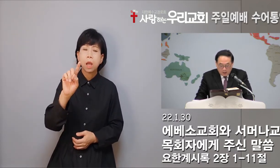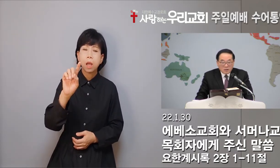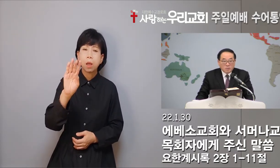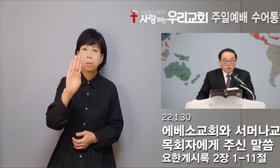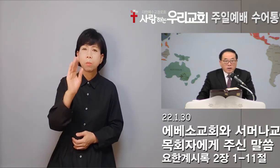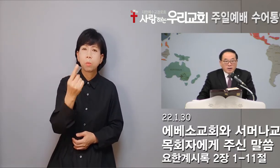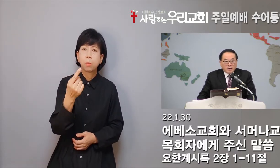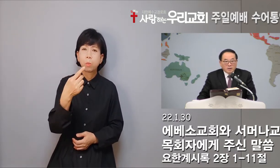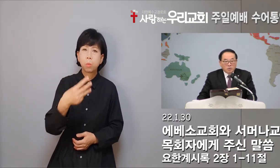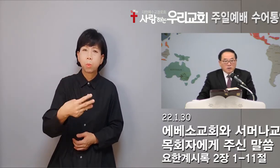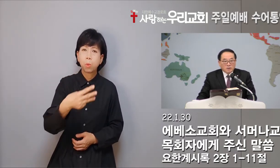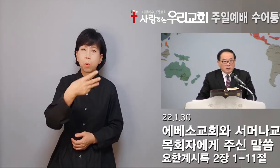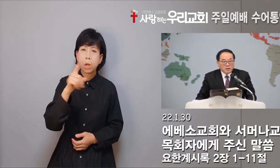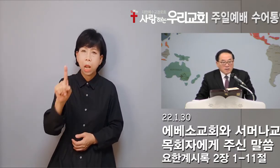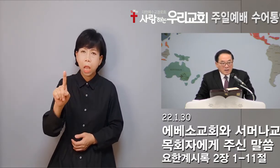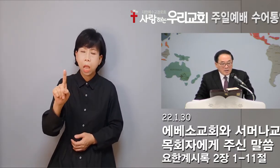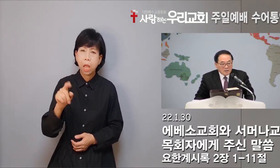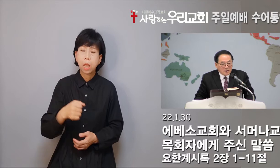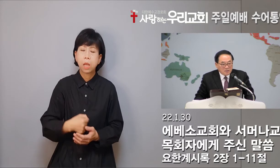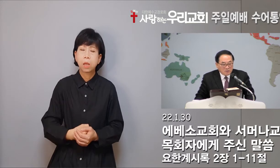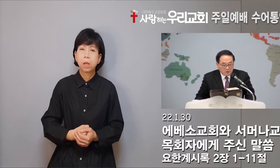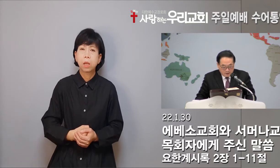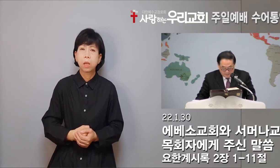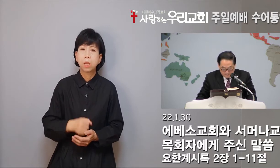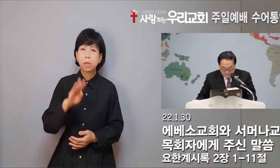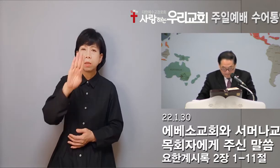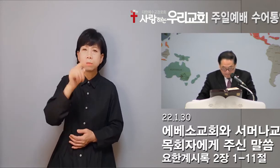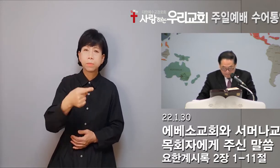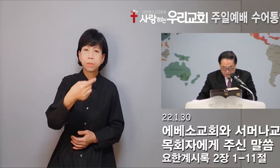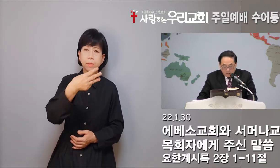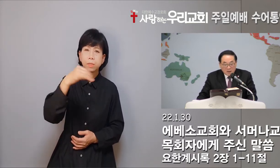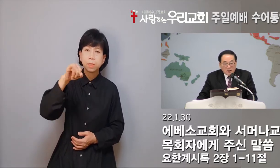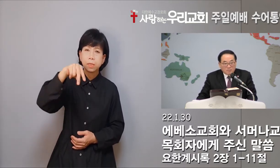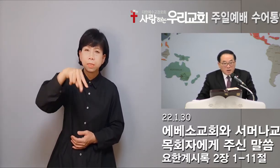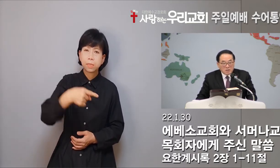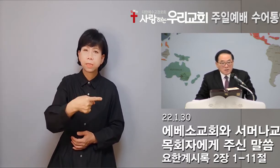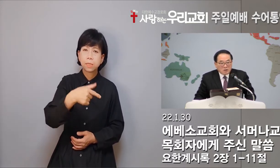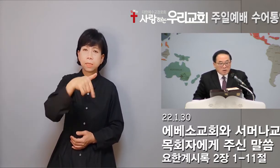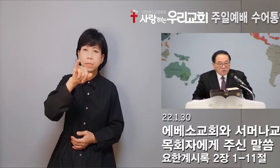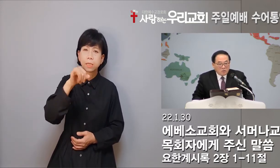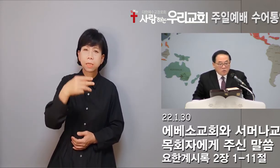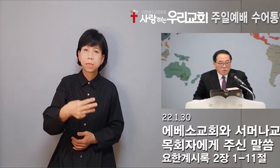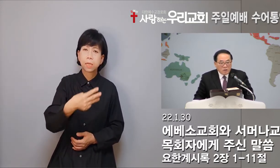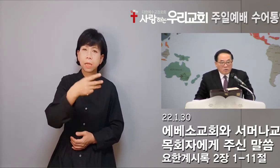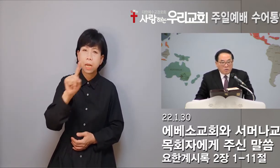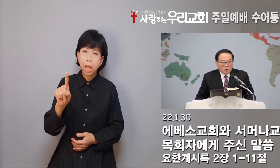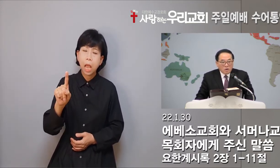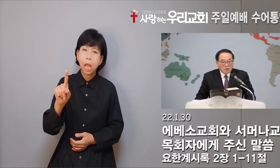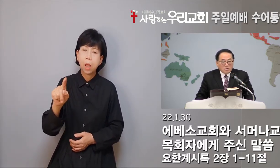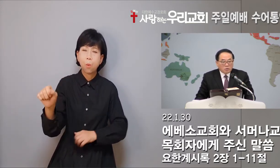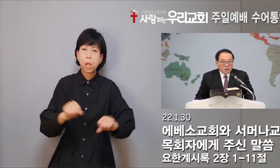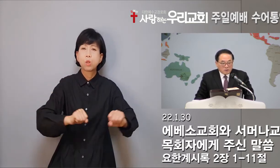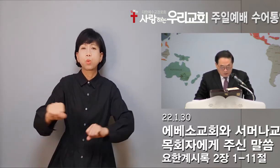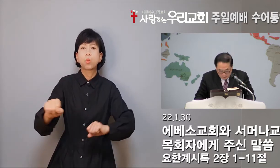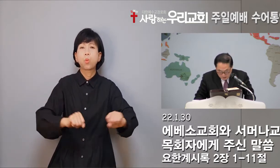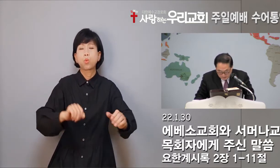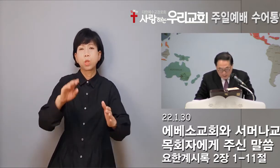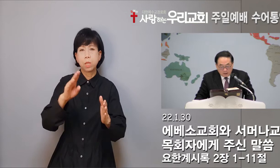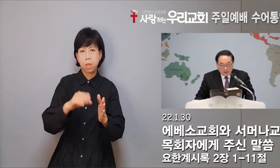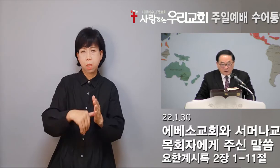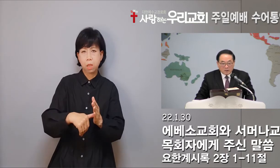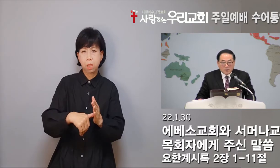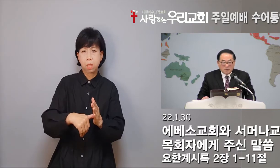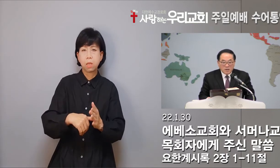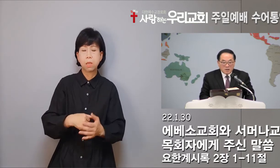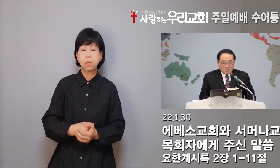개척했으며 디모데가 그곳에서 사역을 했었습니다. 이 편지 저자도 요한도 그곳에서